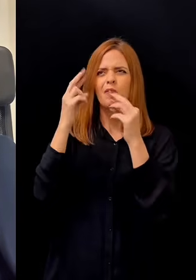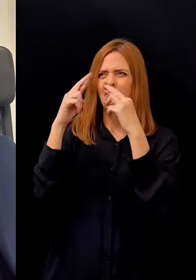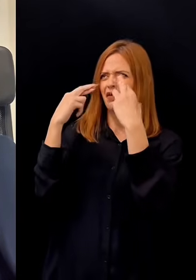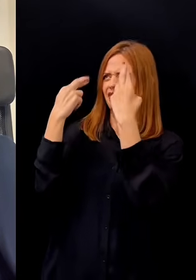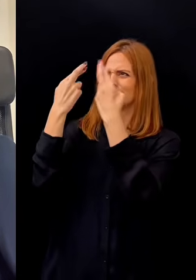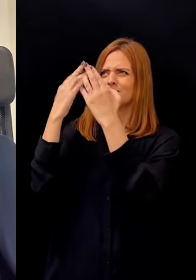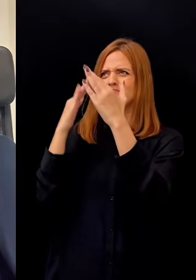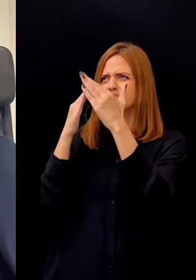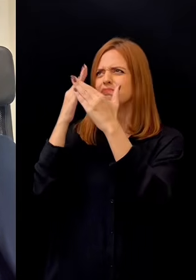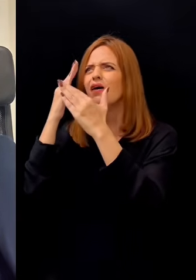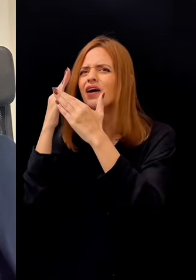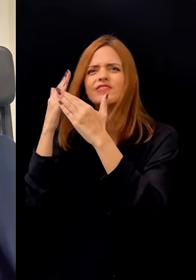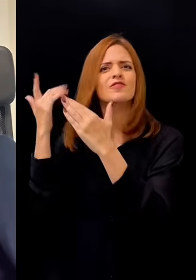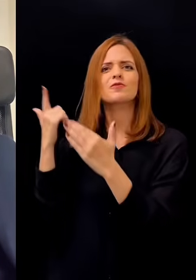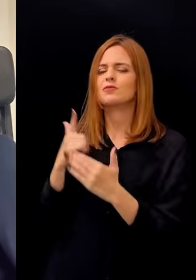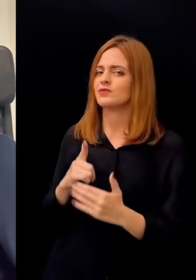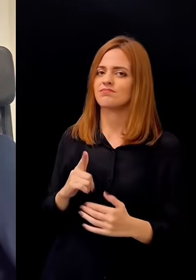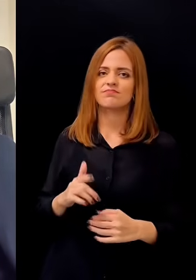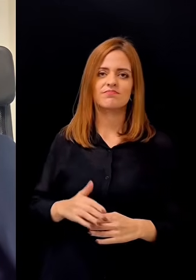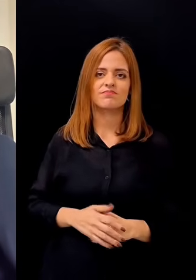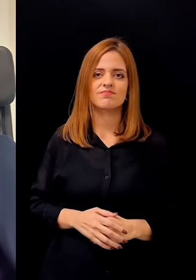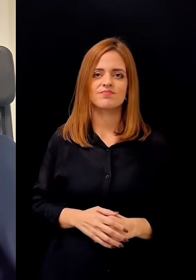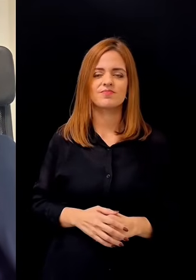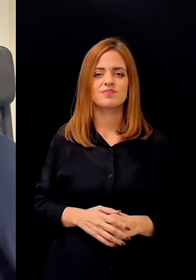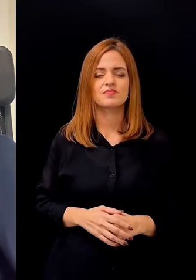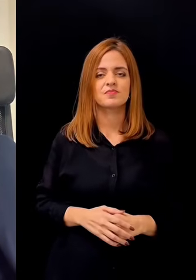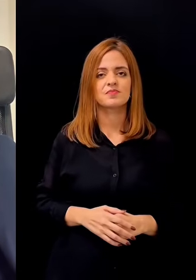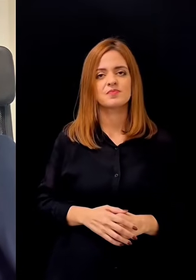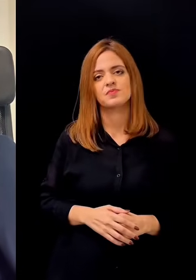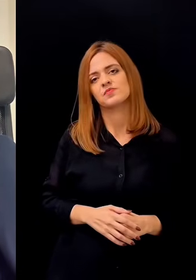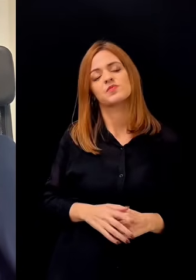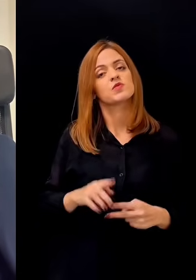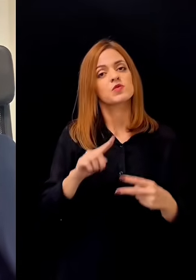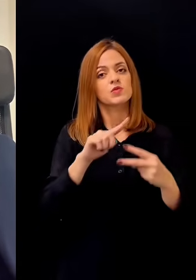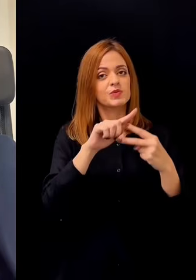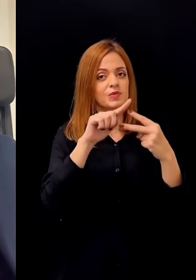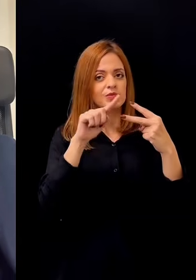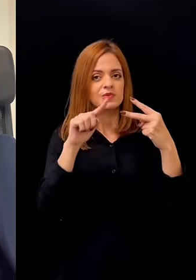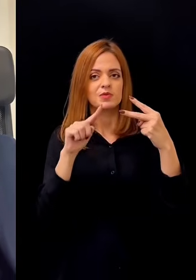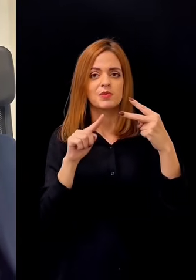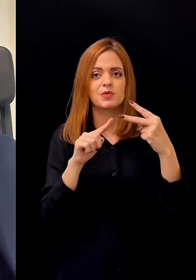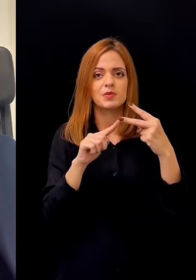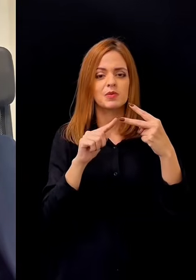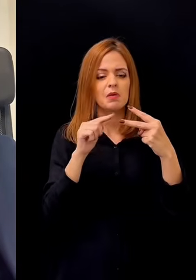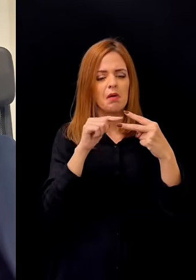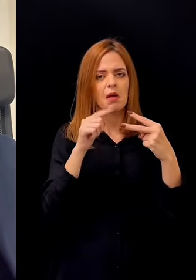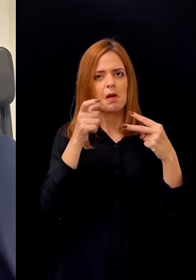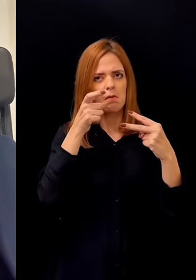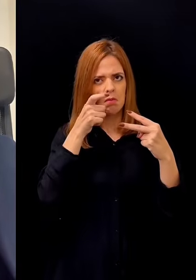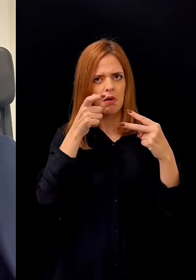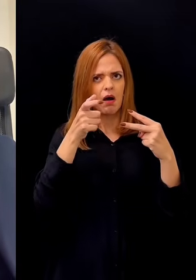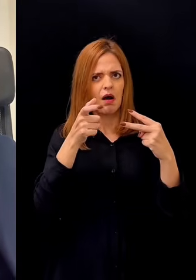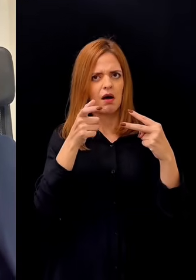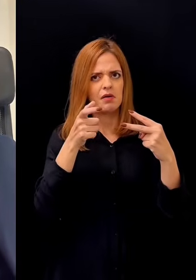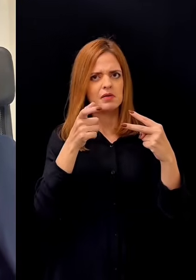de Deus. Duas coisas que me chamaram a